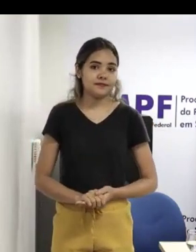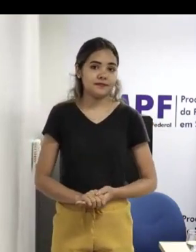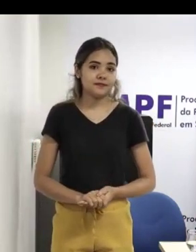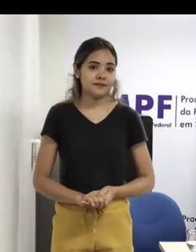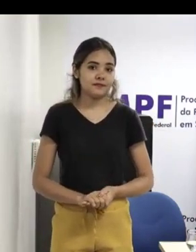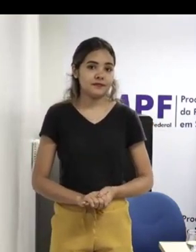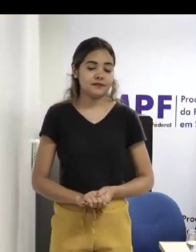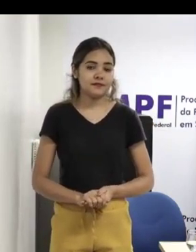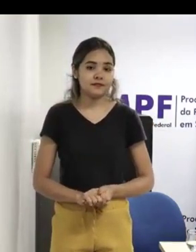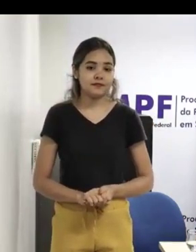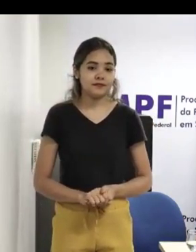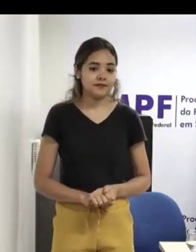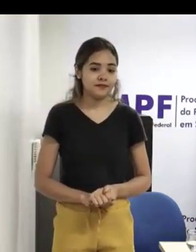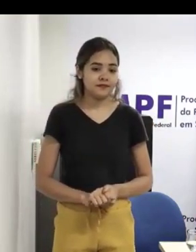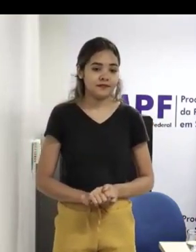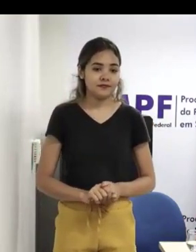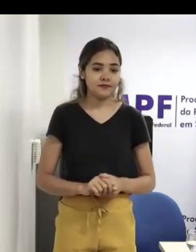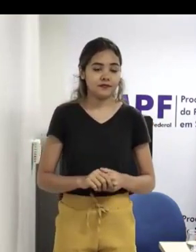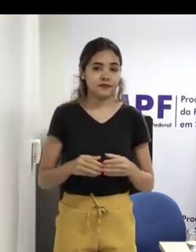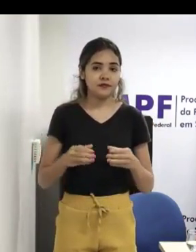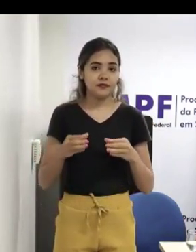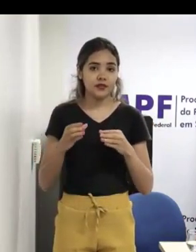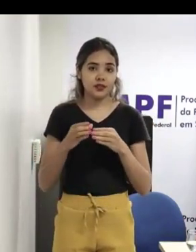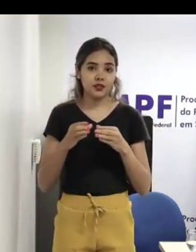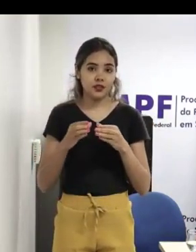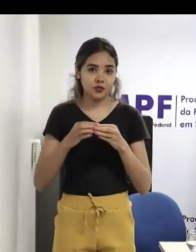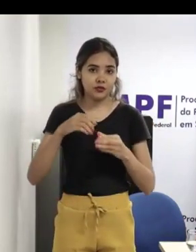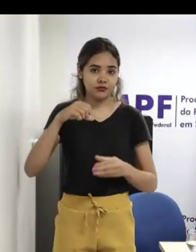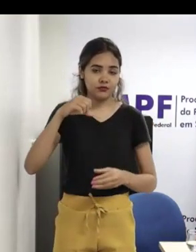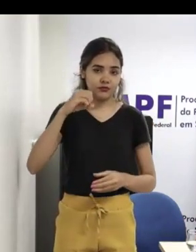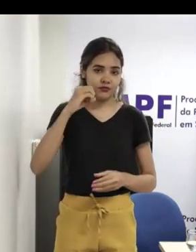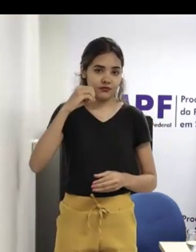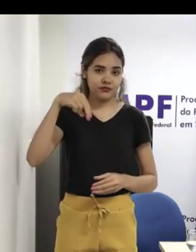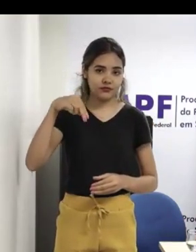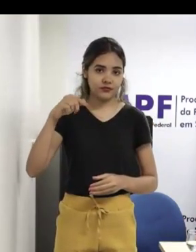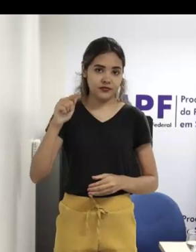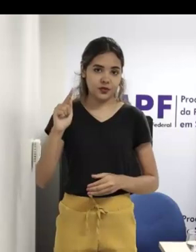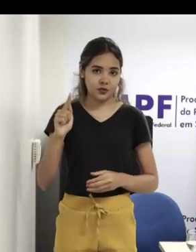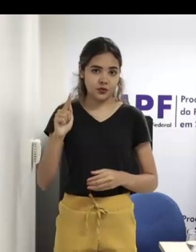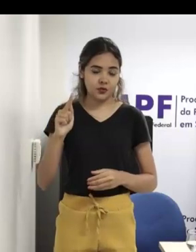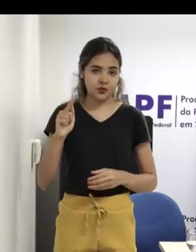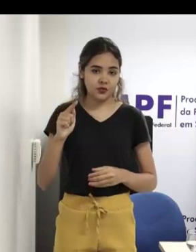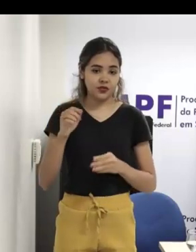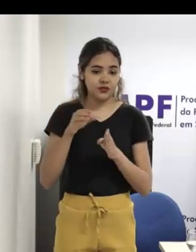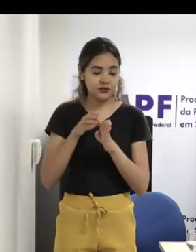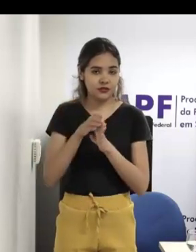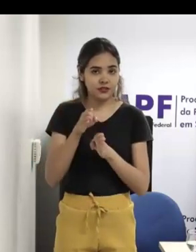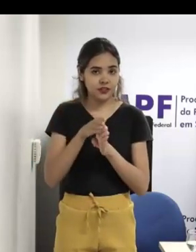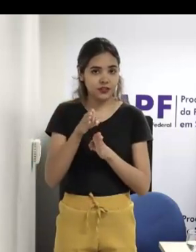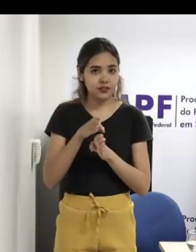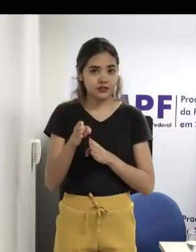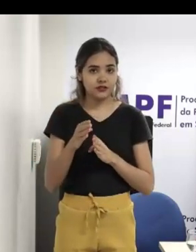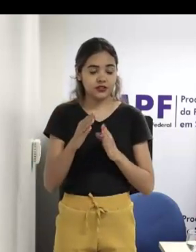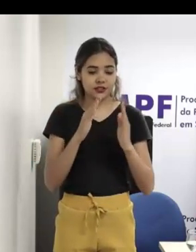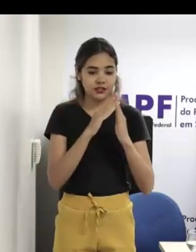escolas a child fun Ela traz algumas recomendações também para as escolas né acalmar a comunidade escolar